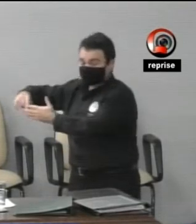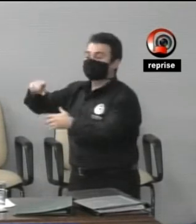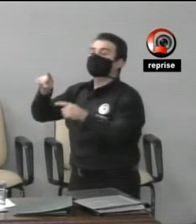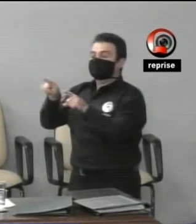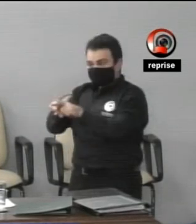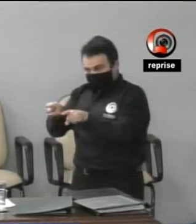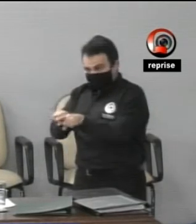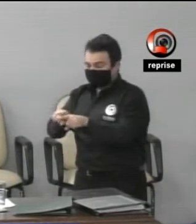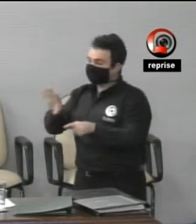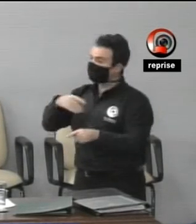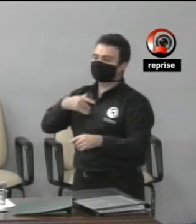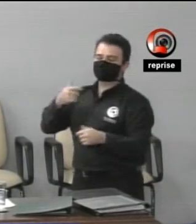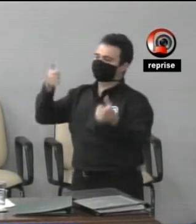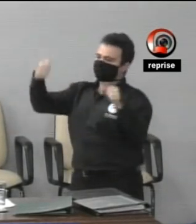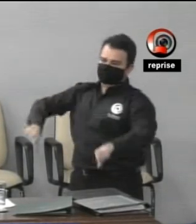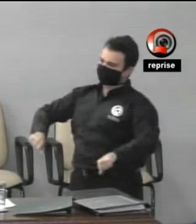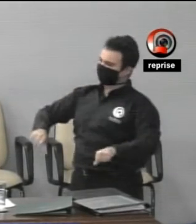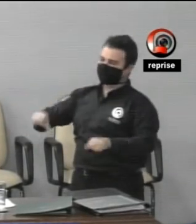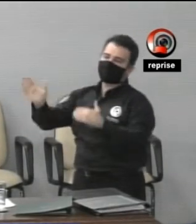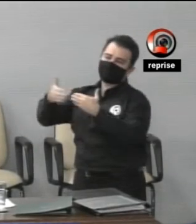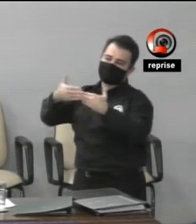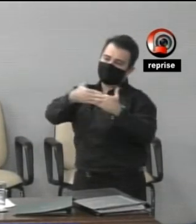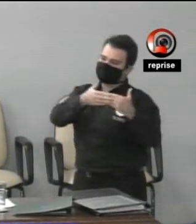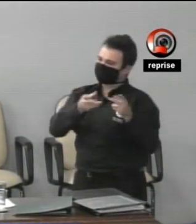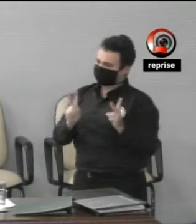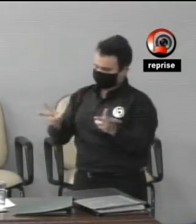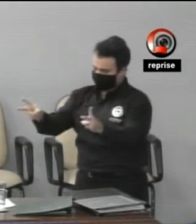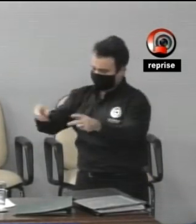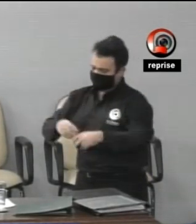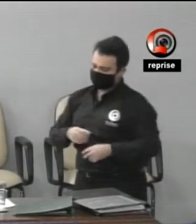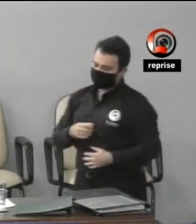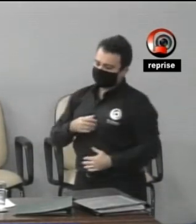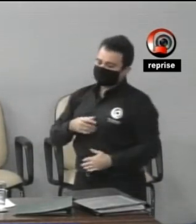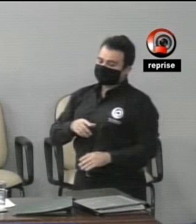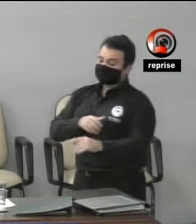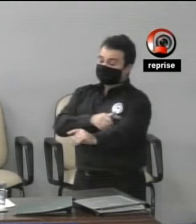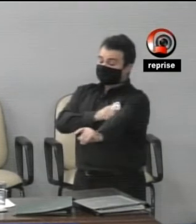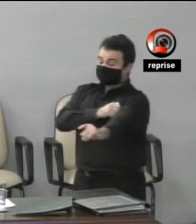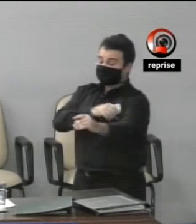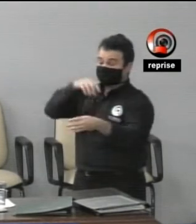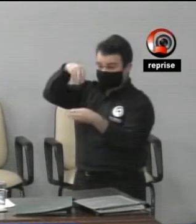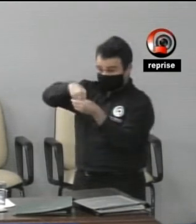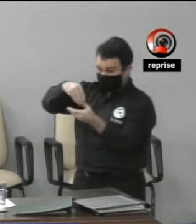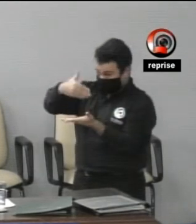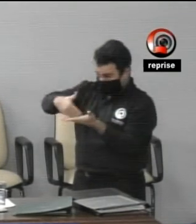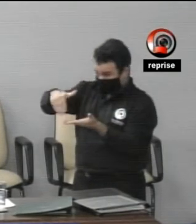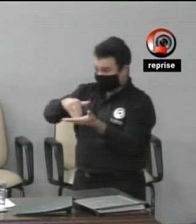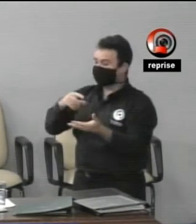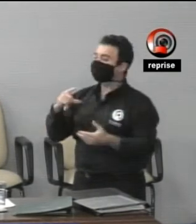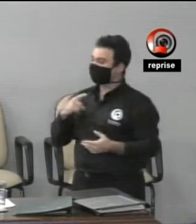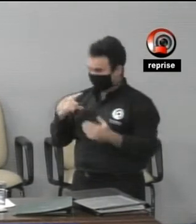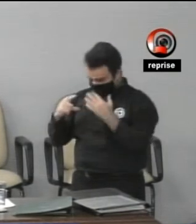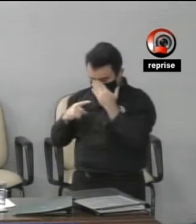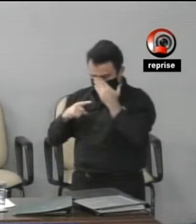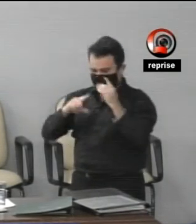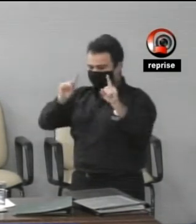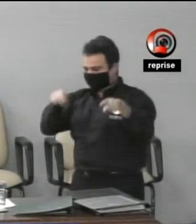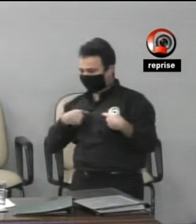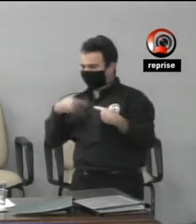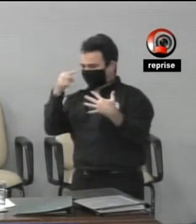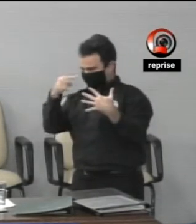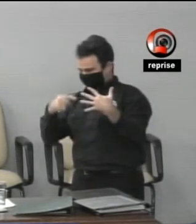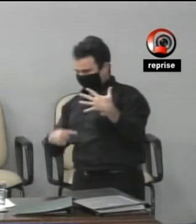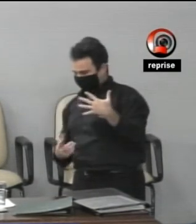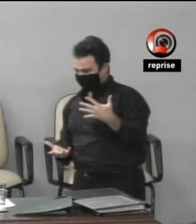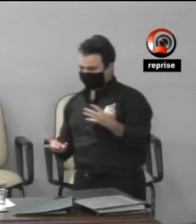foi possível. A gente já vinha com alguns desafios dentro da secretaria, inclusive em anos anteriores, com a assinatura de termo de